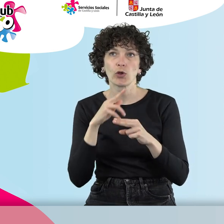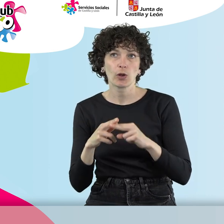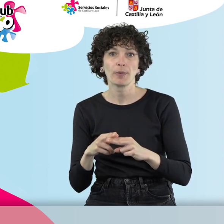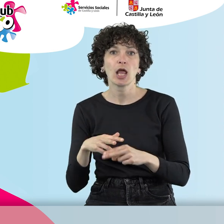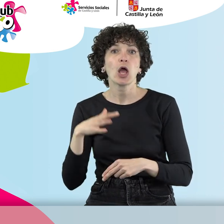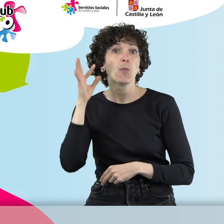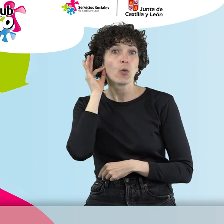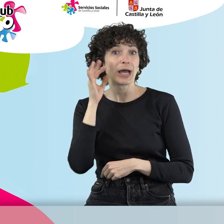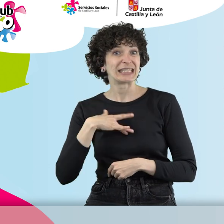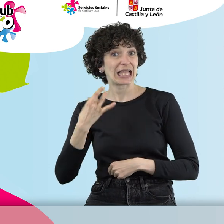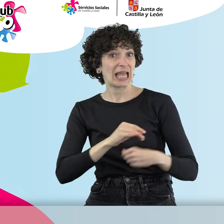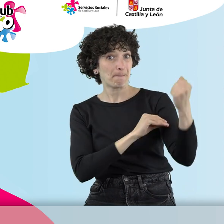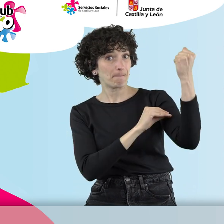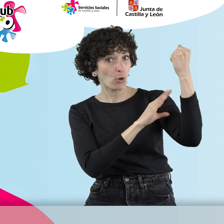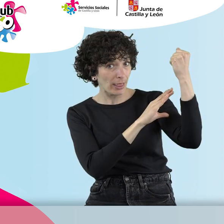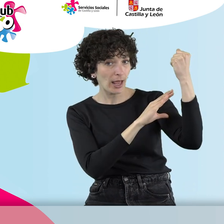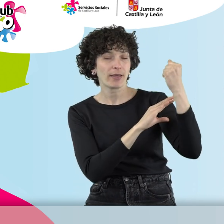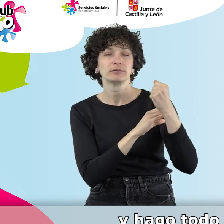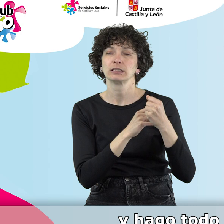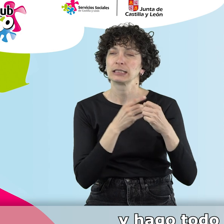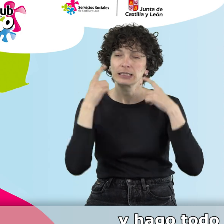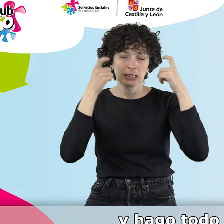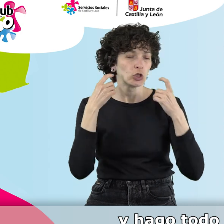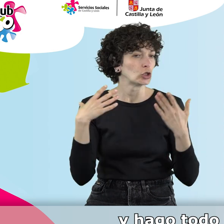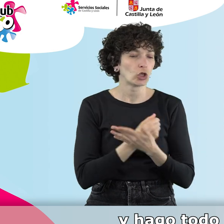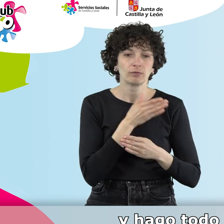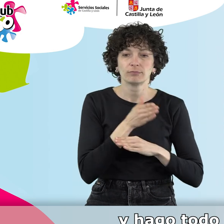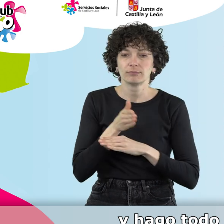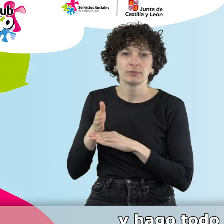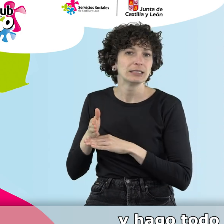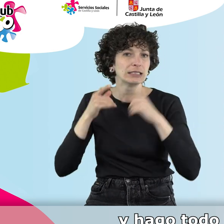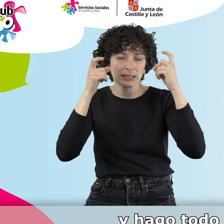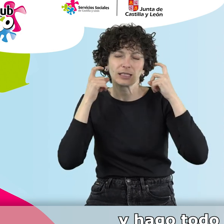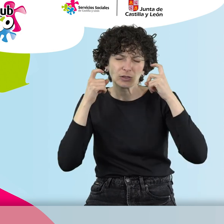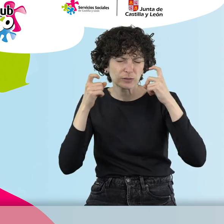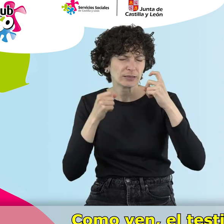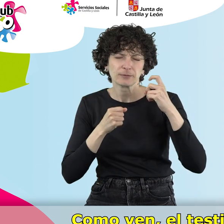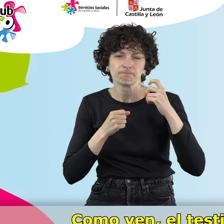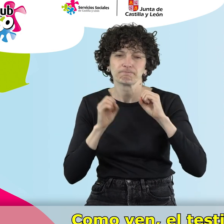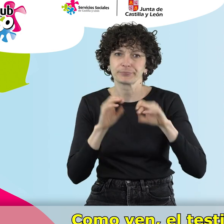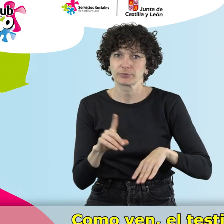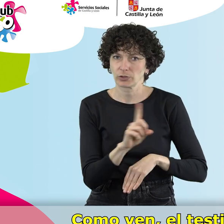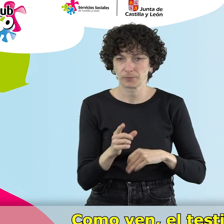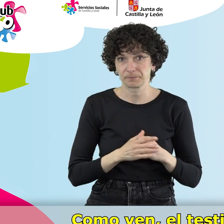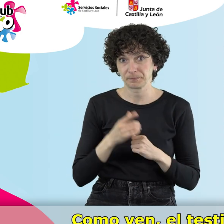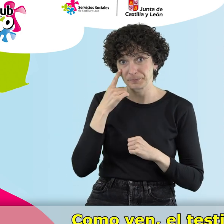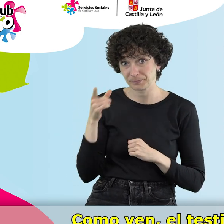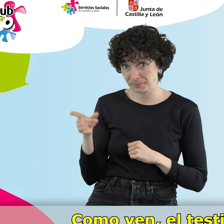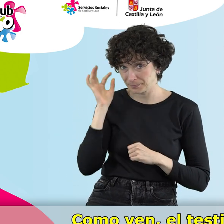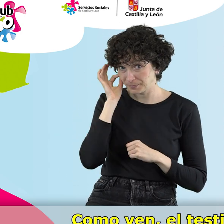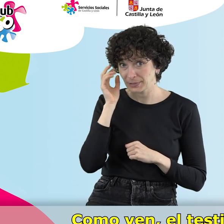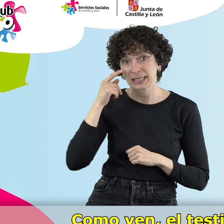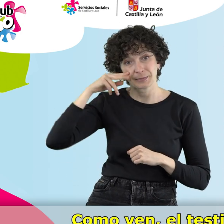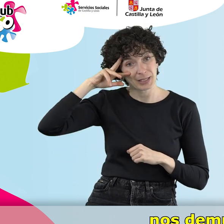Empoderadas, y procuro acudir a todas y hago todo lo posible por no dejarlo. Como ven, el testimonio de Pilar,